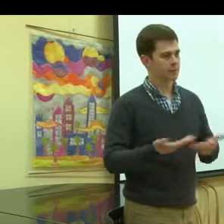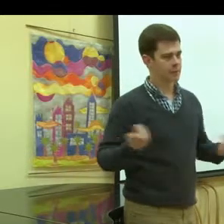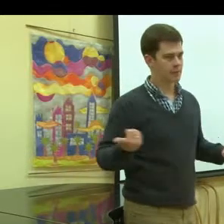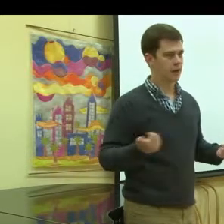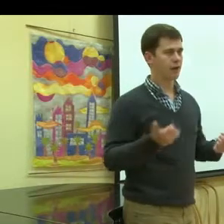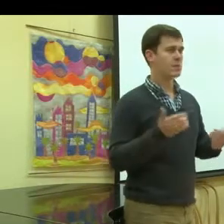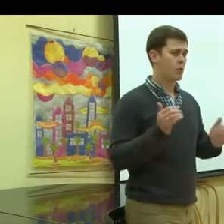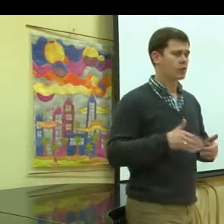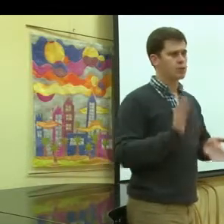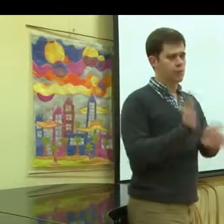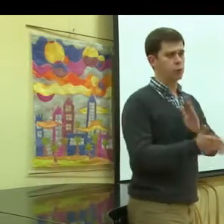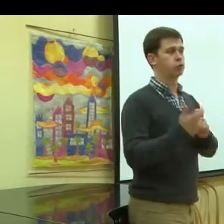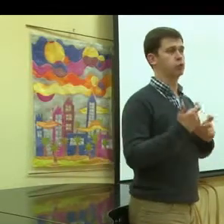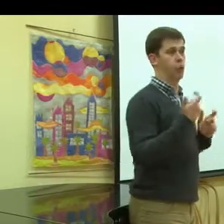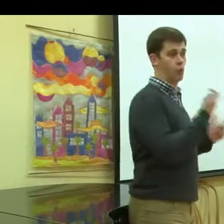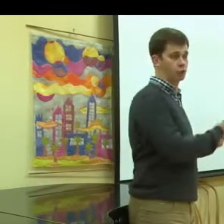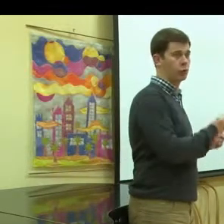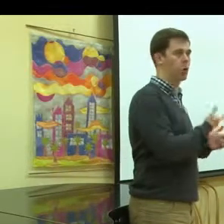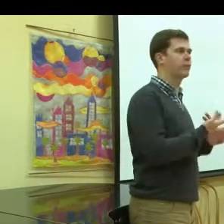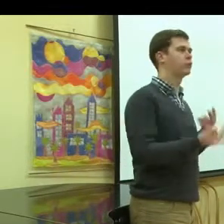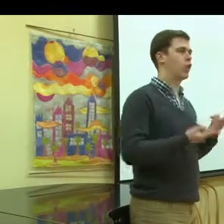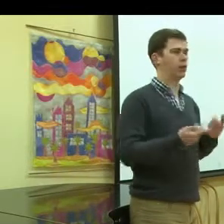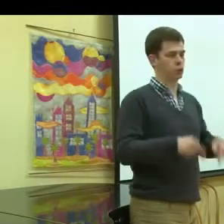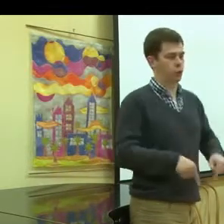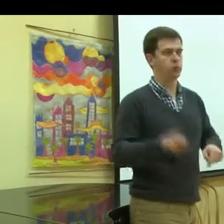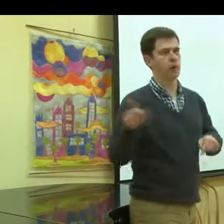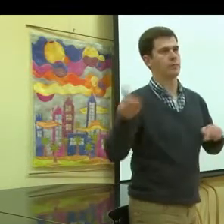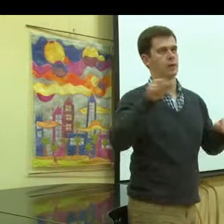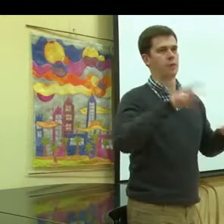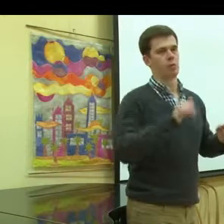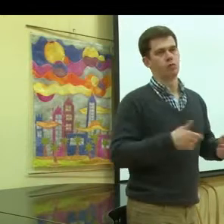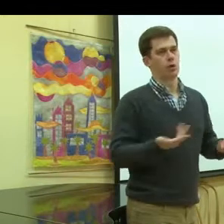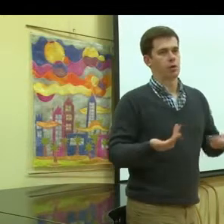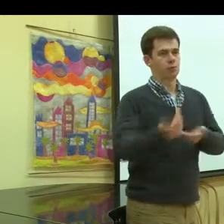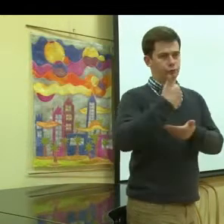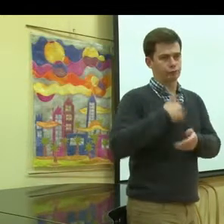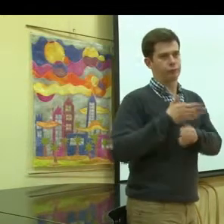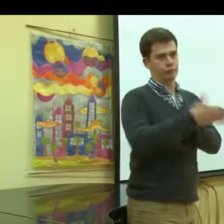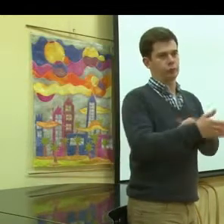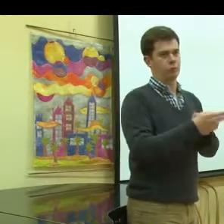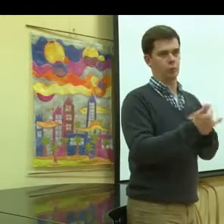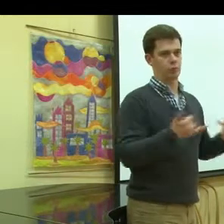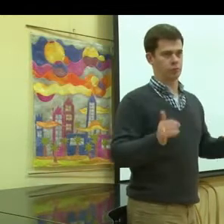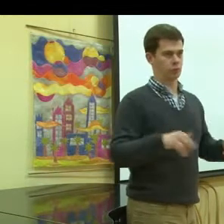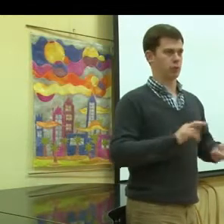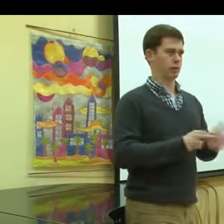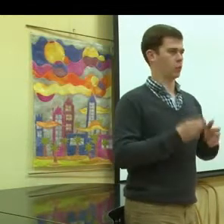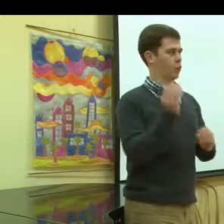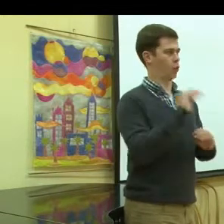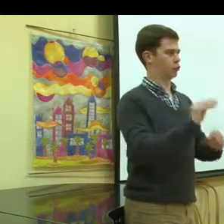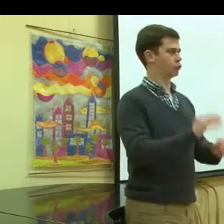z tym jakby, no nie wiem, proszę się po prostu zgłosić, tak? I zawsze znajdujemy jakieś rozwiązanie, żeby tego tanga się uczyć